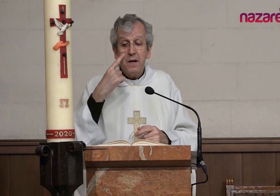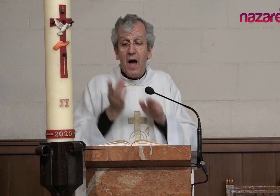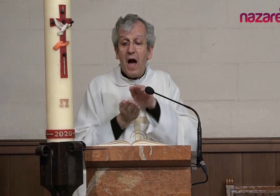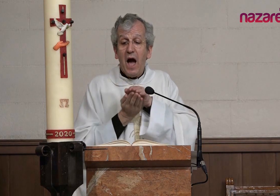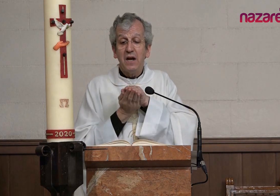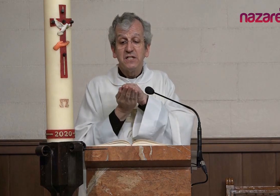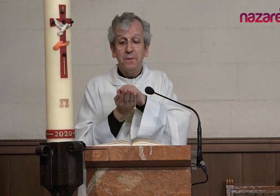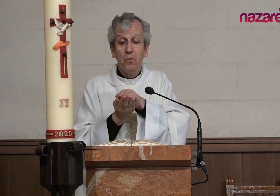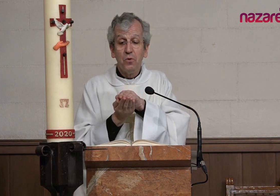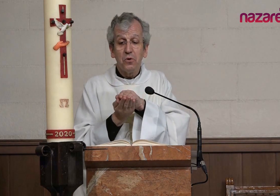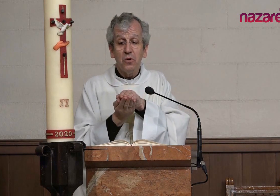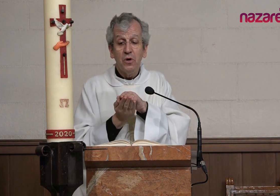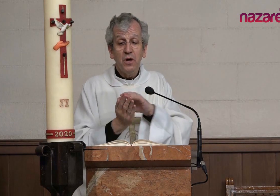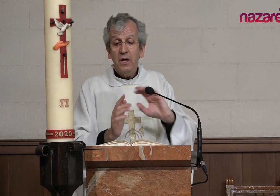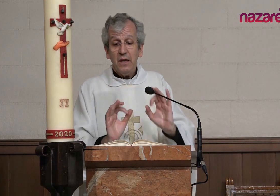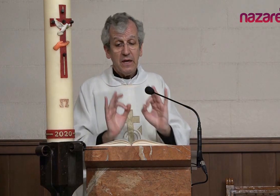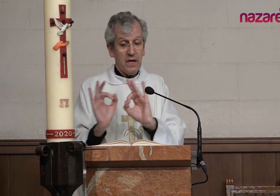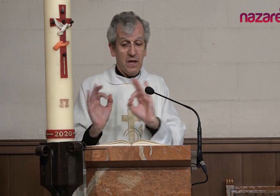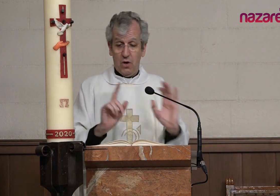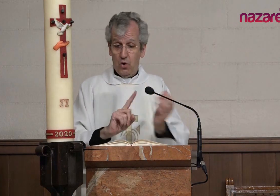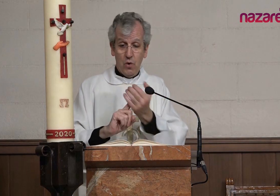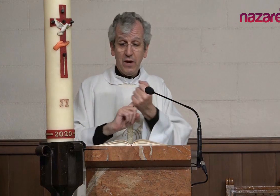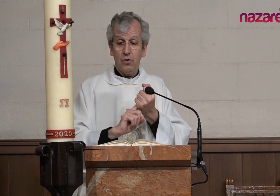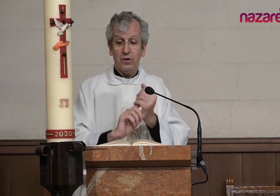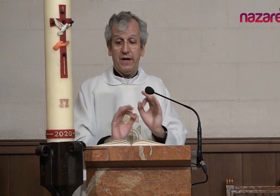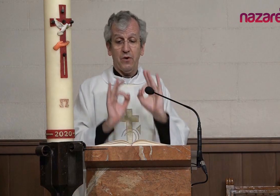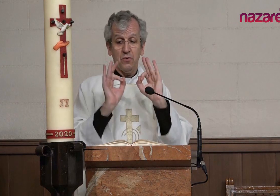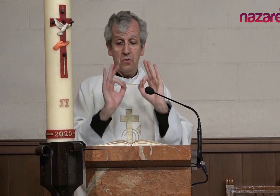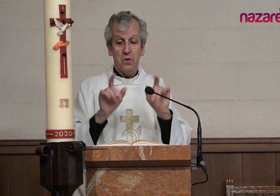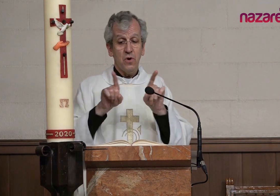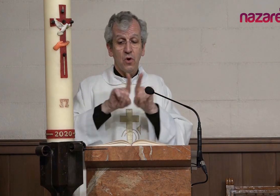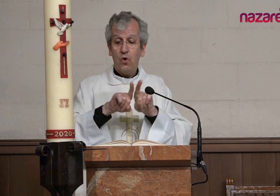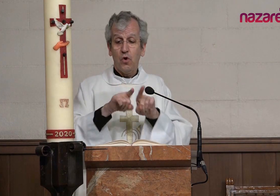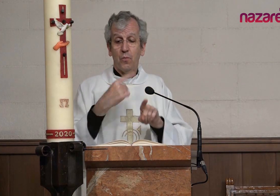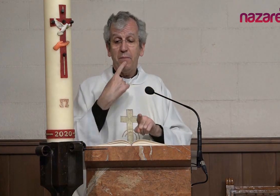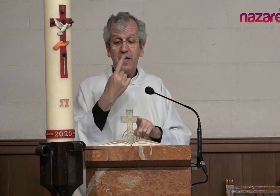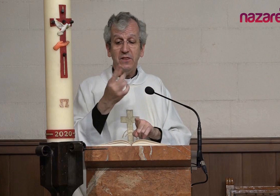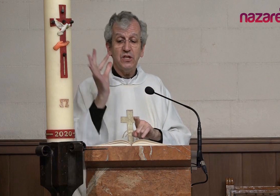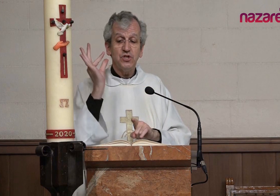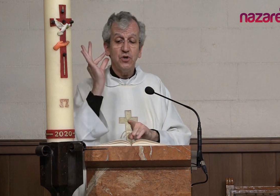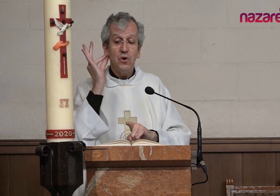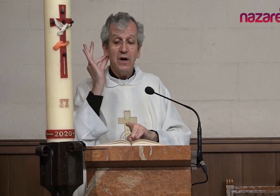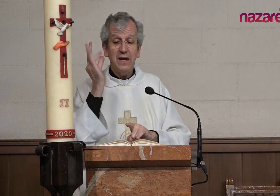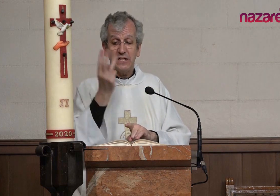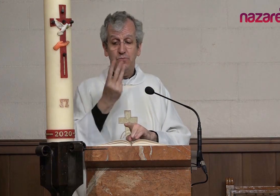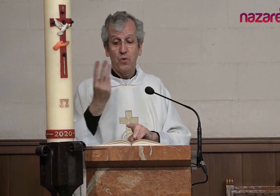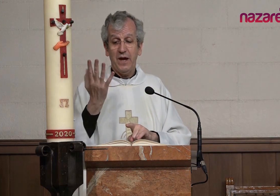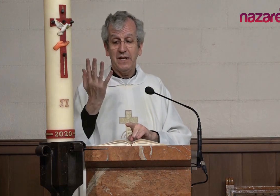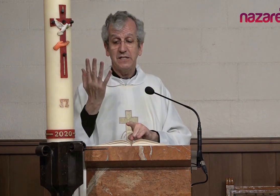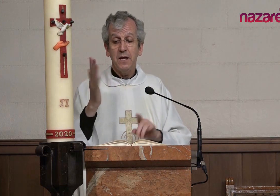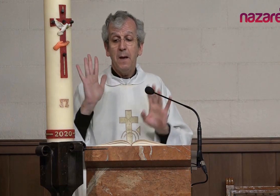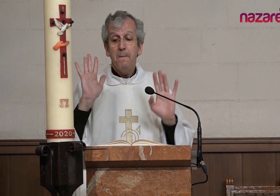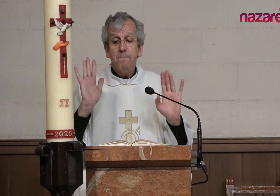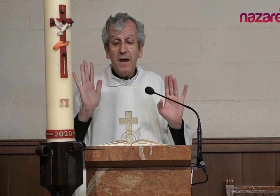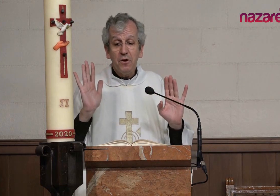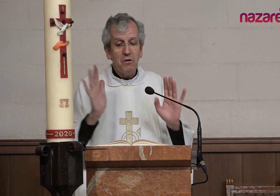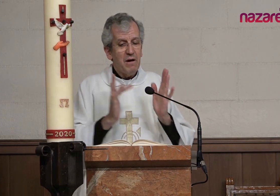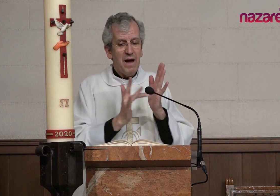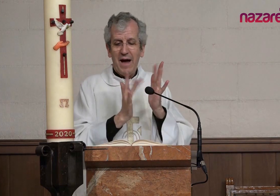también al sepulcro y lo encontraron como habían dicho las mujeres, pero